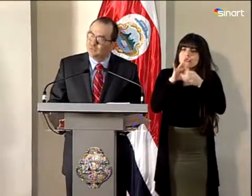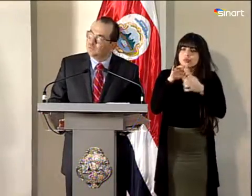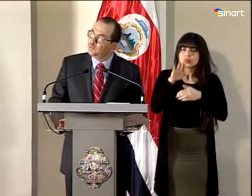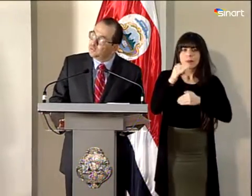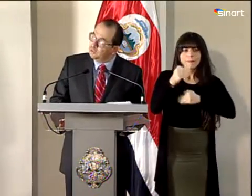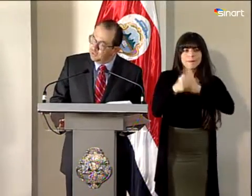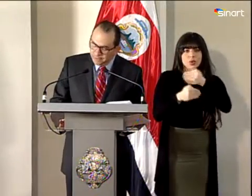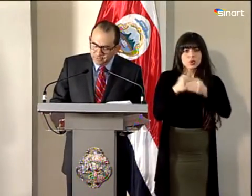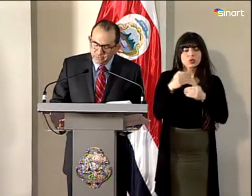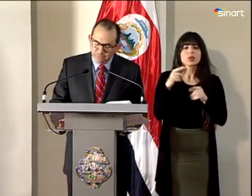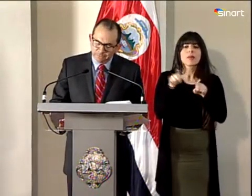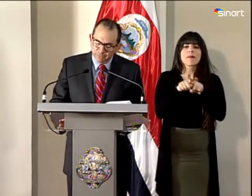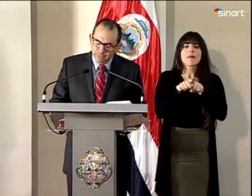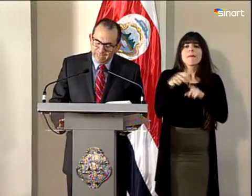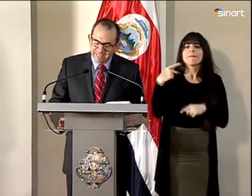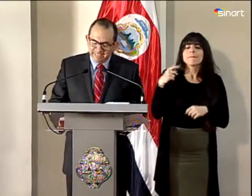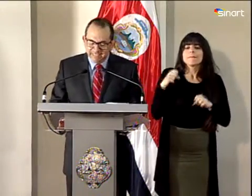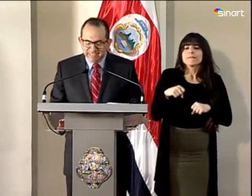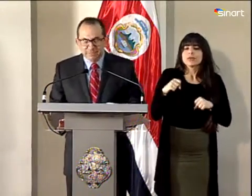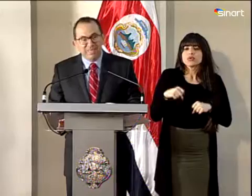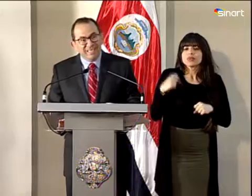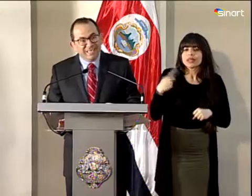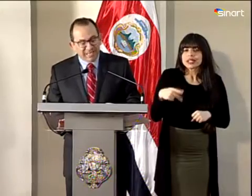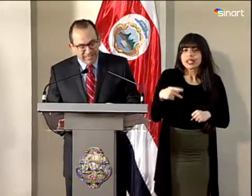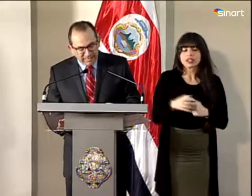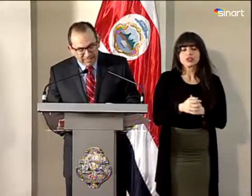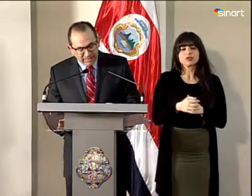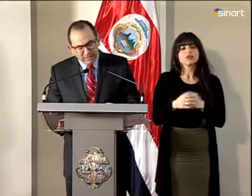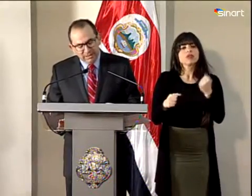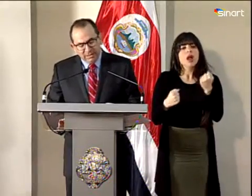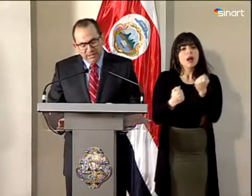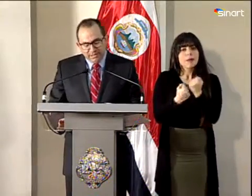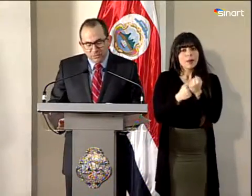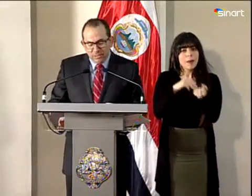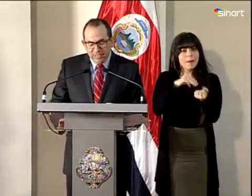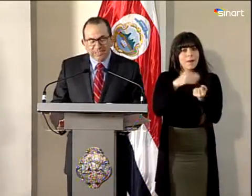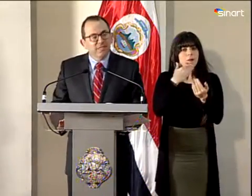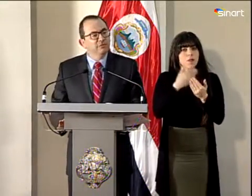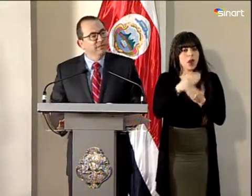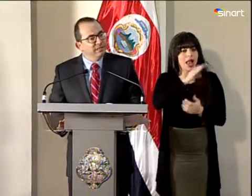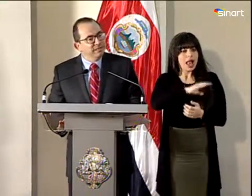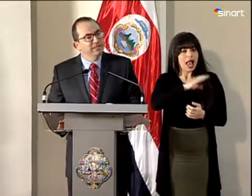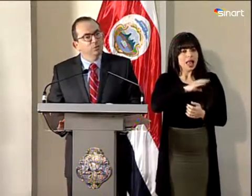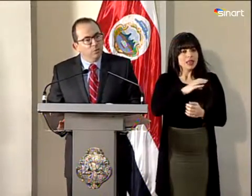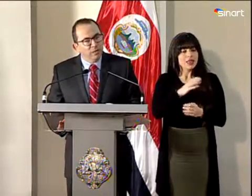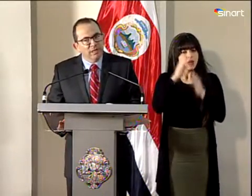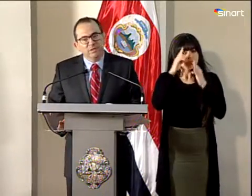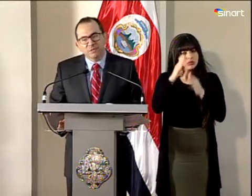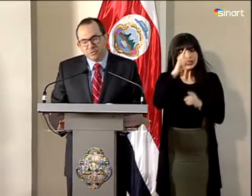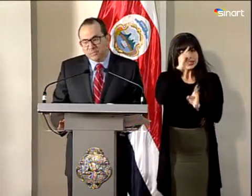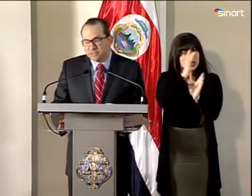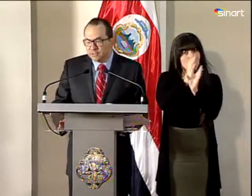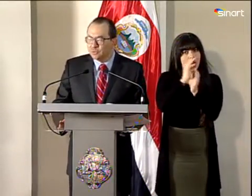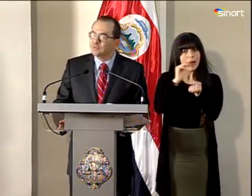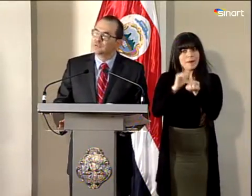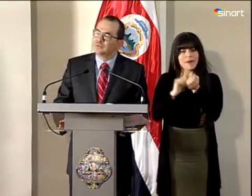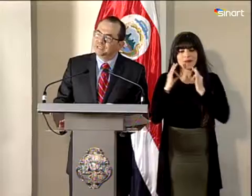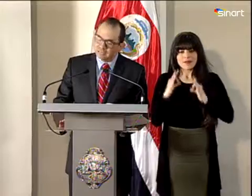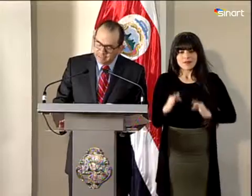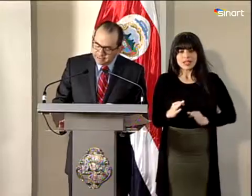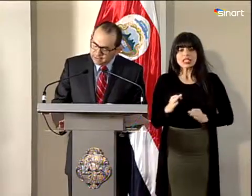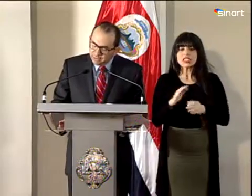procedimiento y sus posibles riesgos, asistencia médica de calidad que asegure la integridad física y psicológica de las personas que